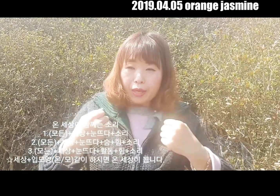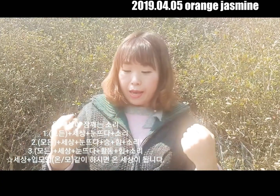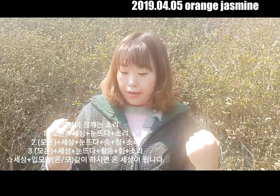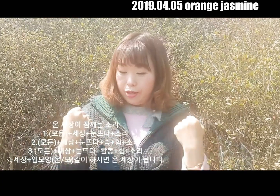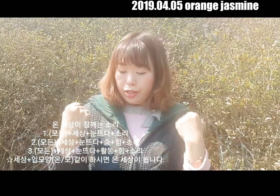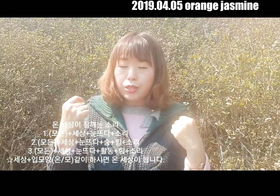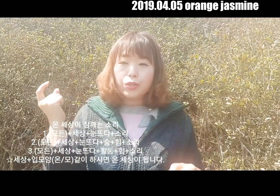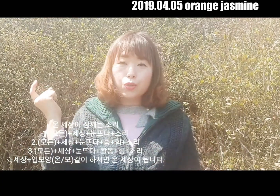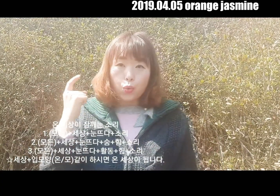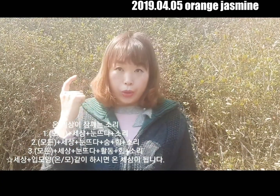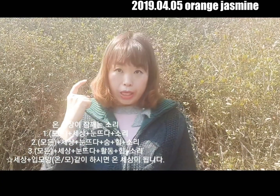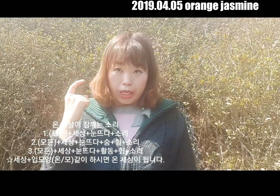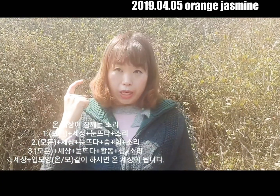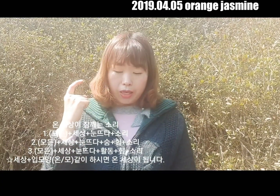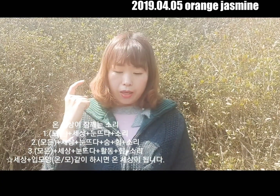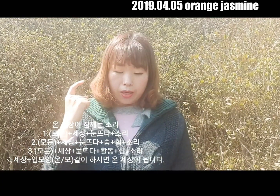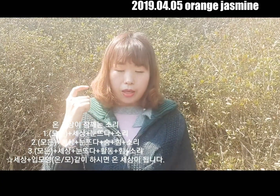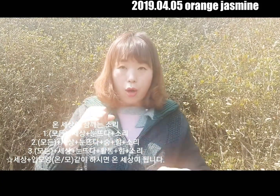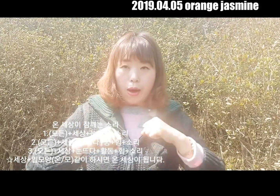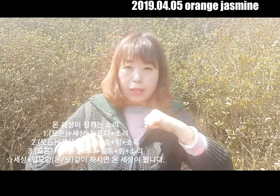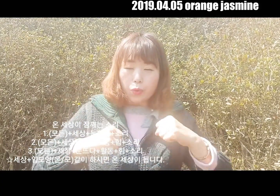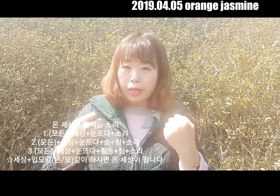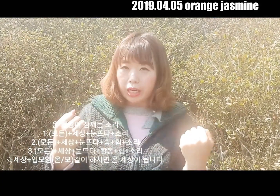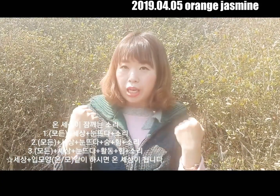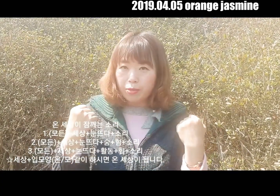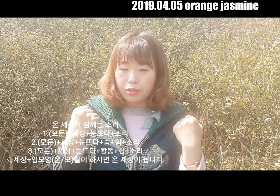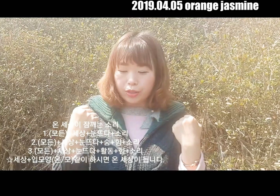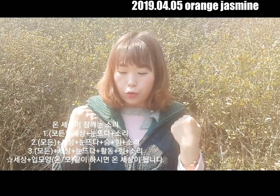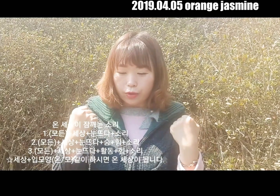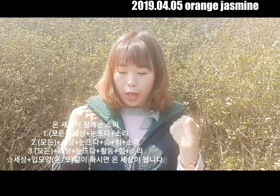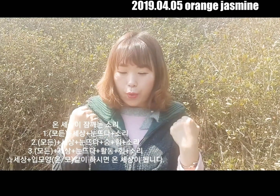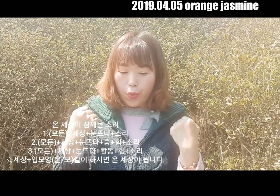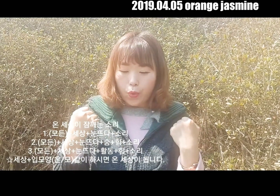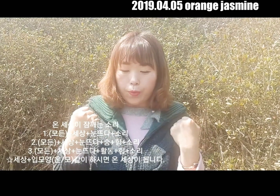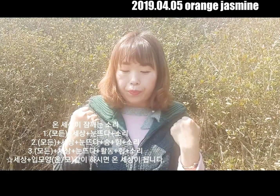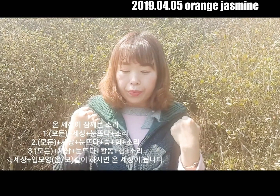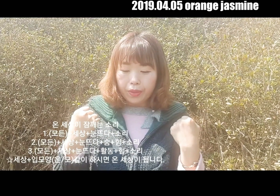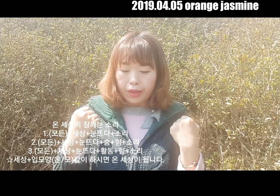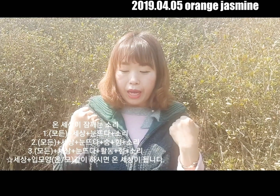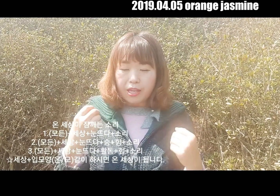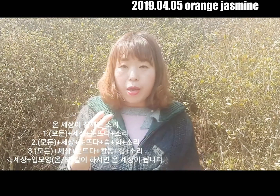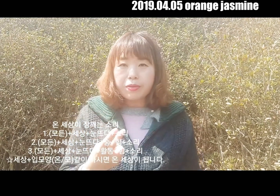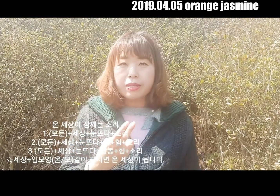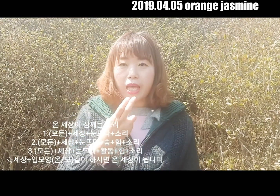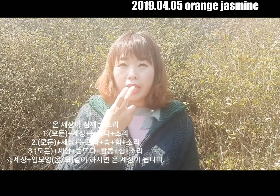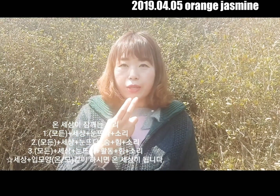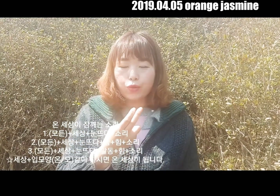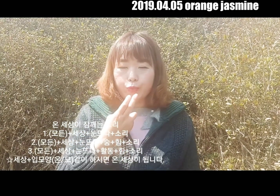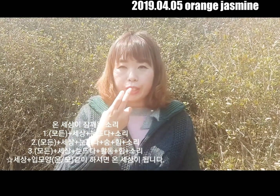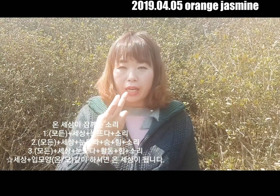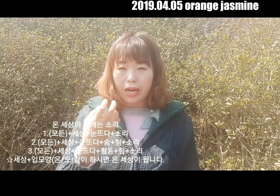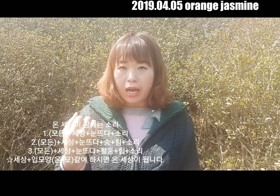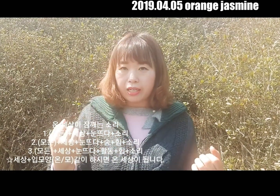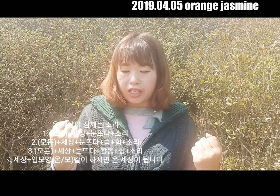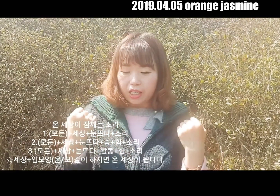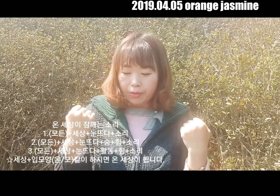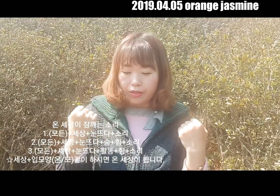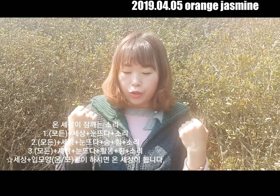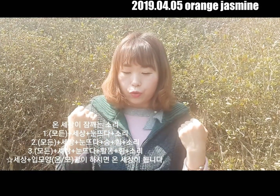잠 깨는 소리. 그러니까 활동이랑 힘을 넣으셔도 되고, 아니면 생기, 숨 쉬다랑 힘을